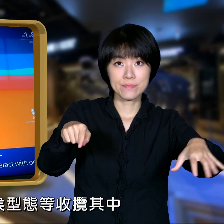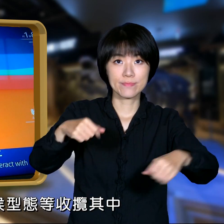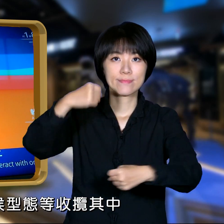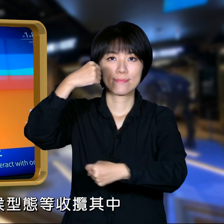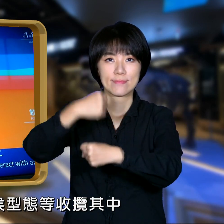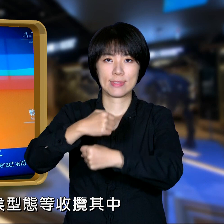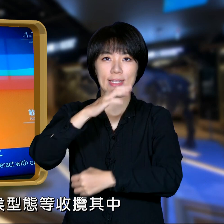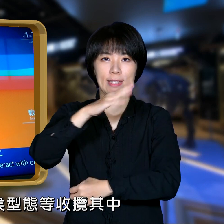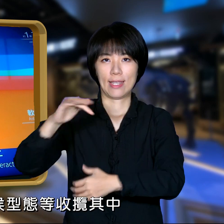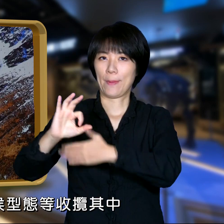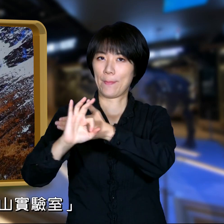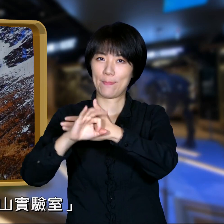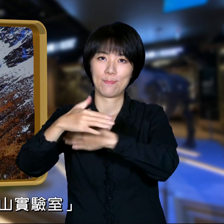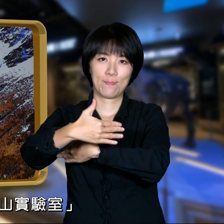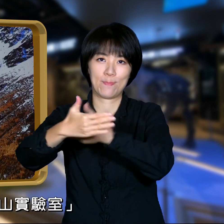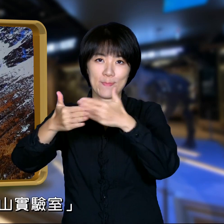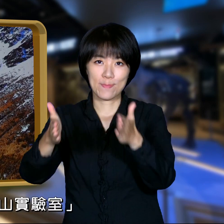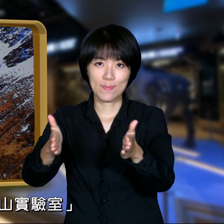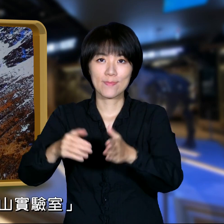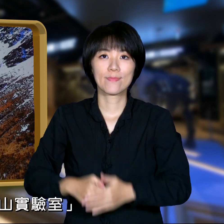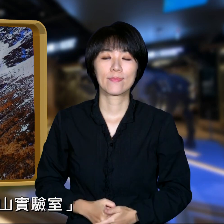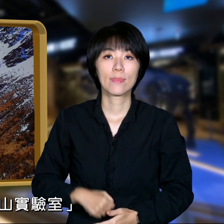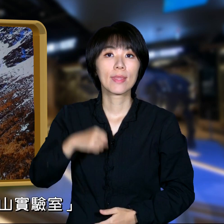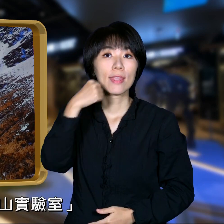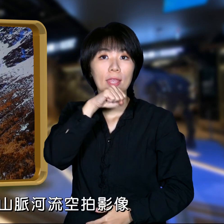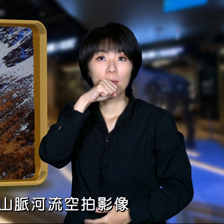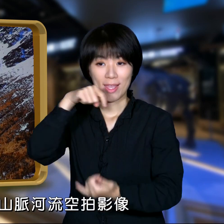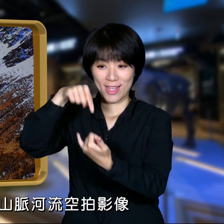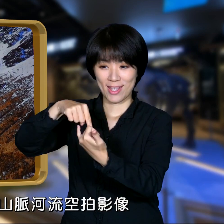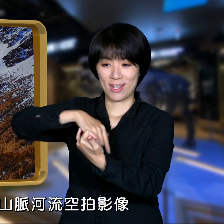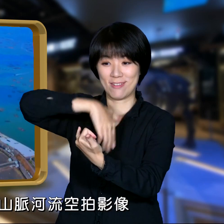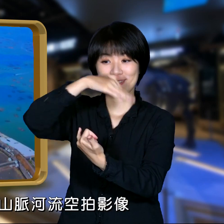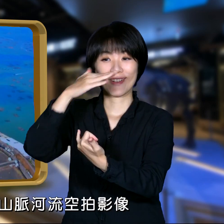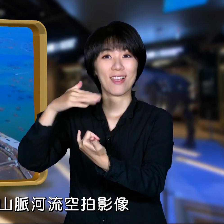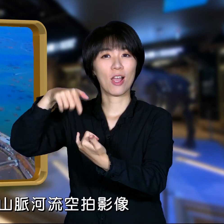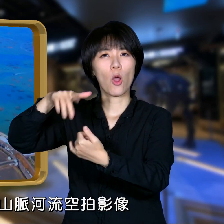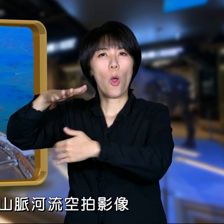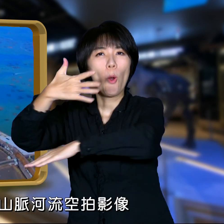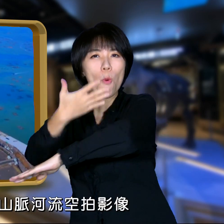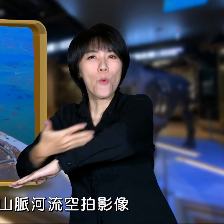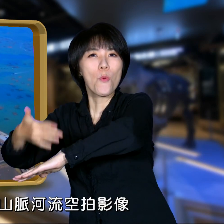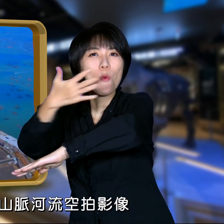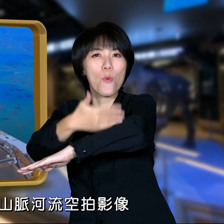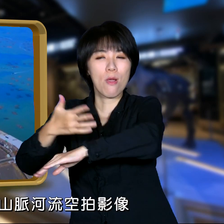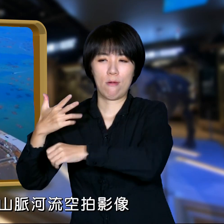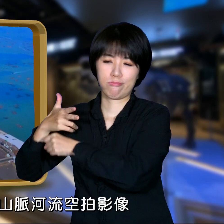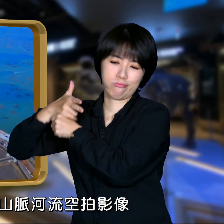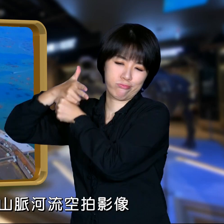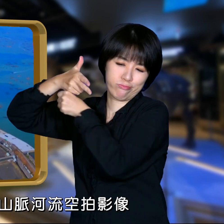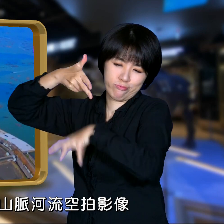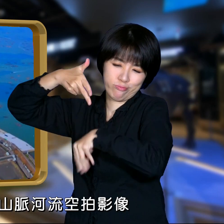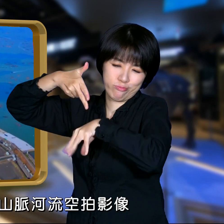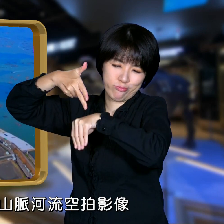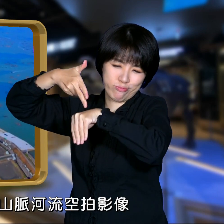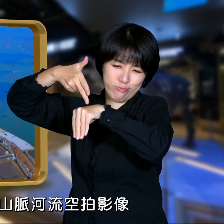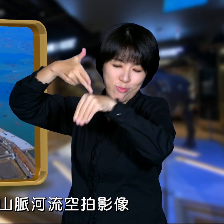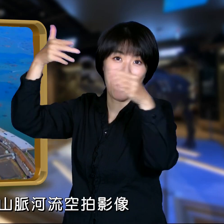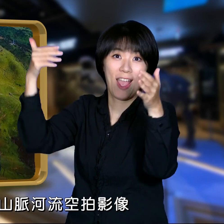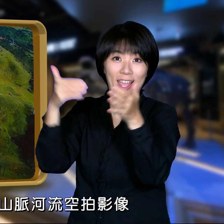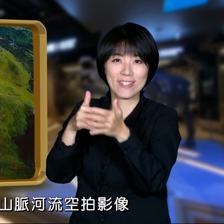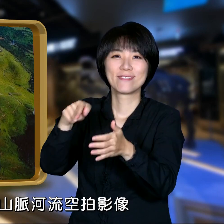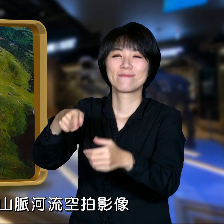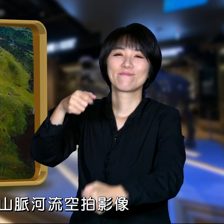中。造山实验室以轮播台湾山脉河流空拍影